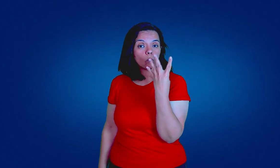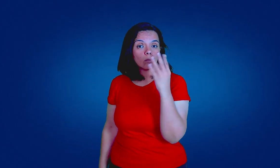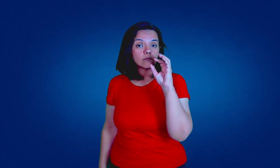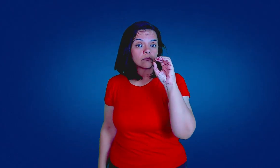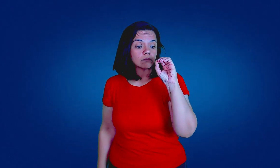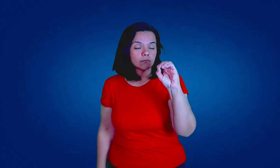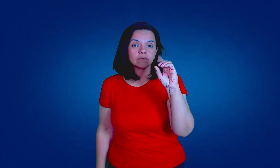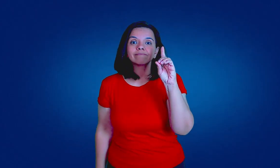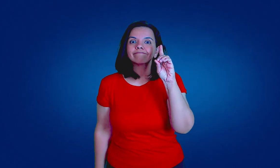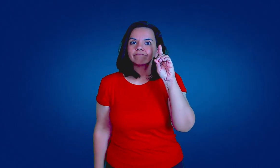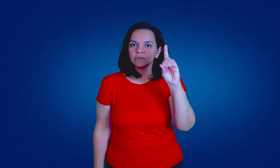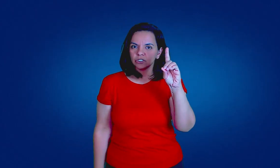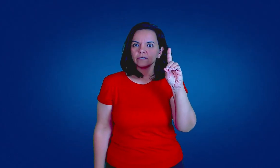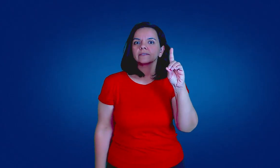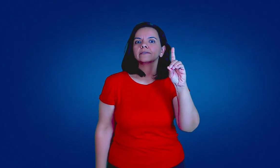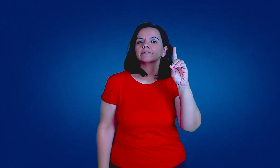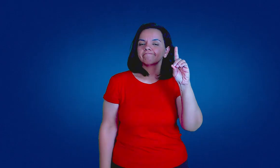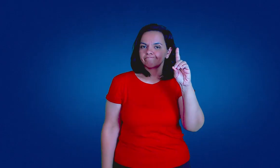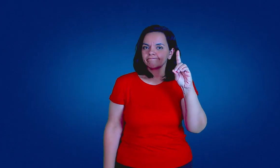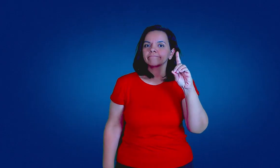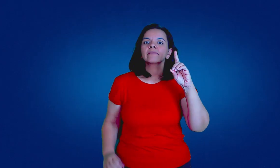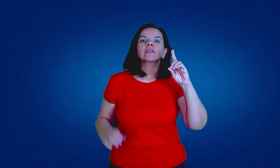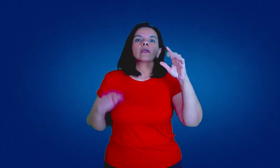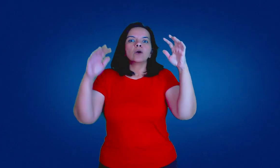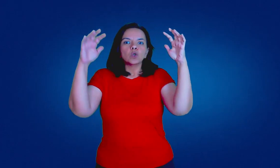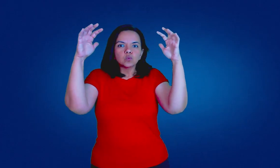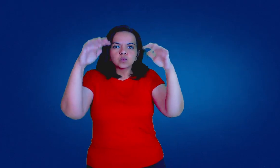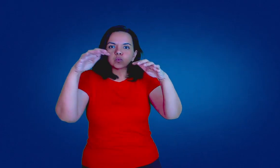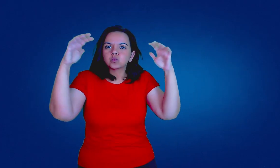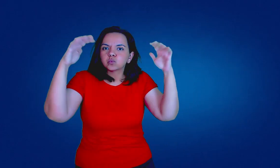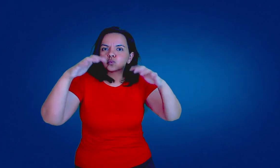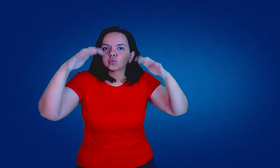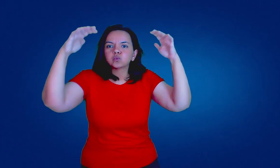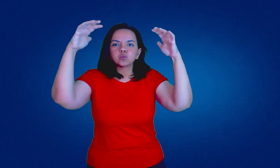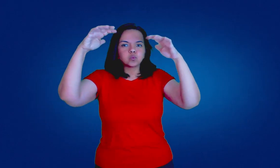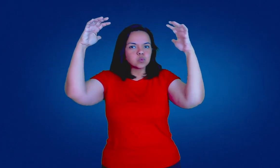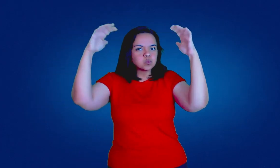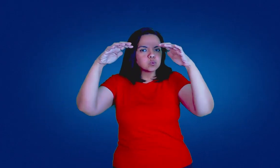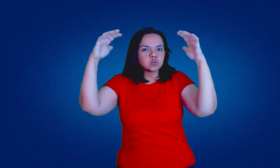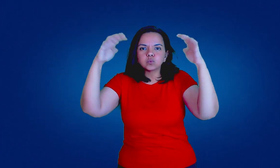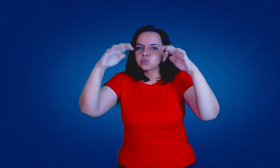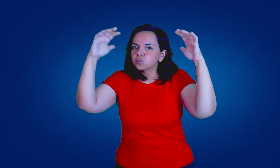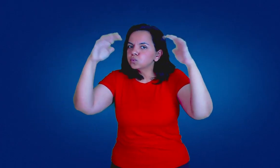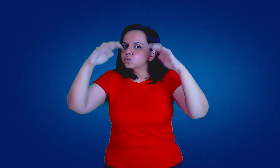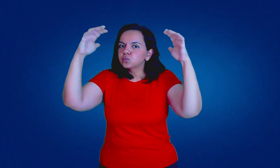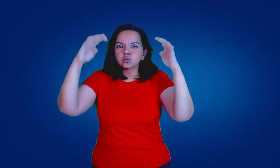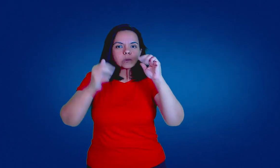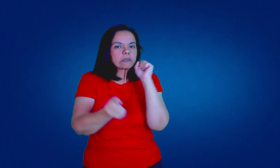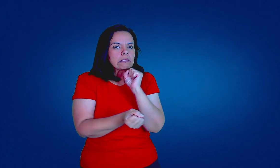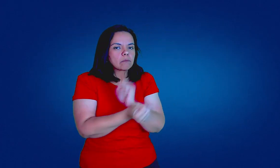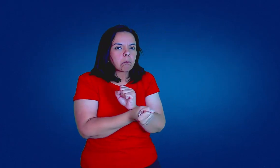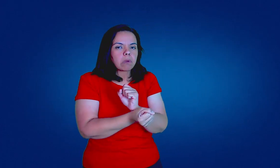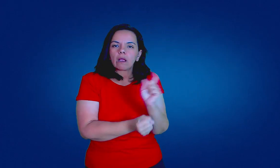E o que isso significa? Que durante 40 dias a chuva não parou.